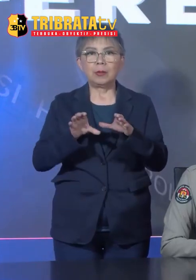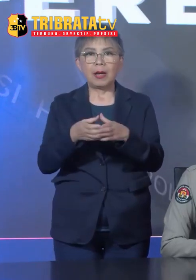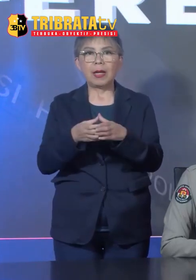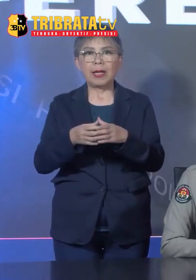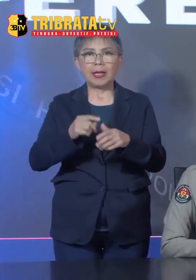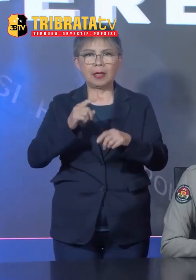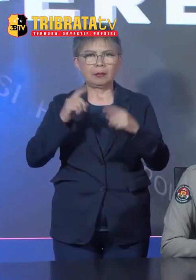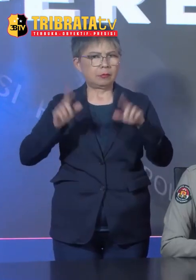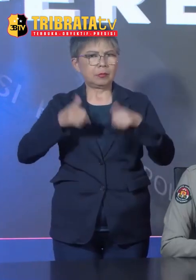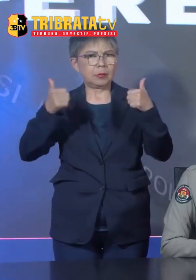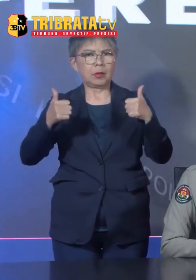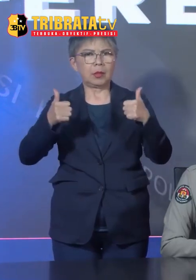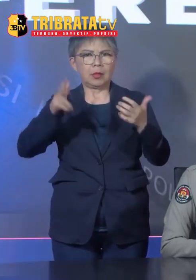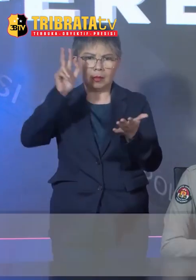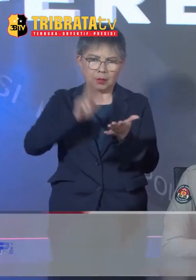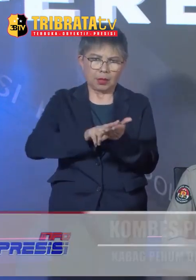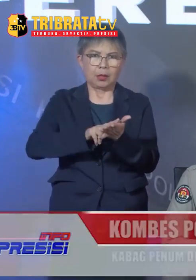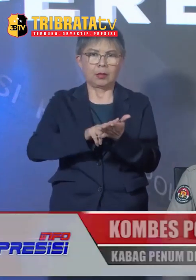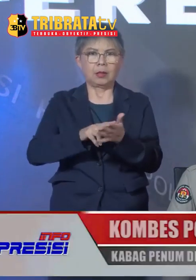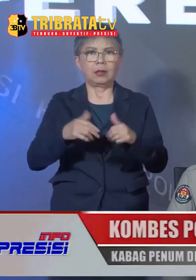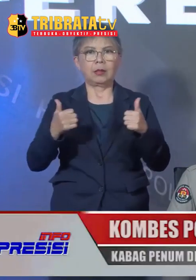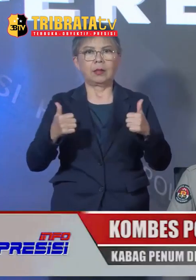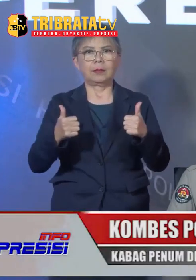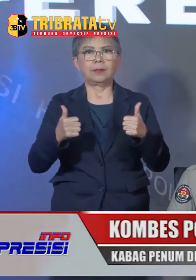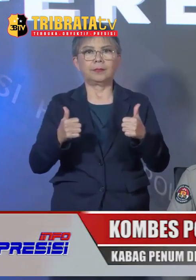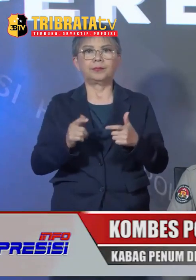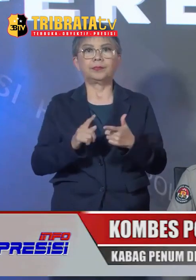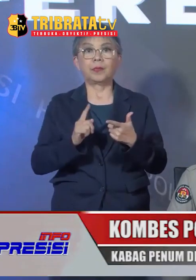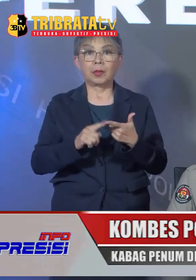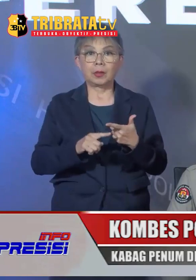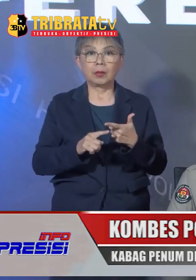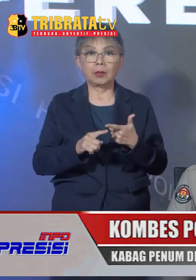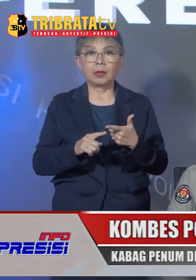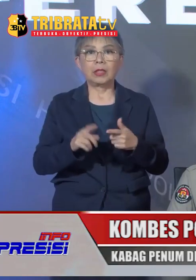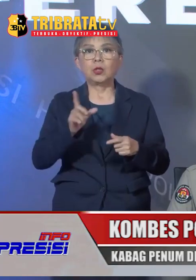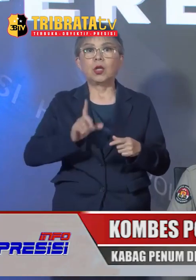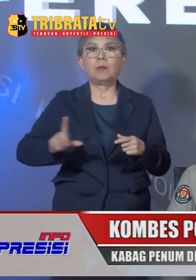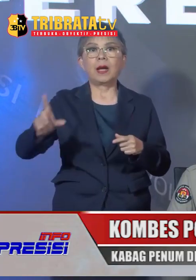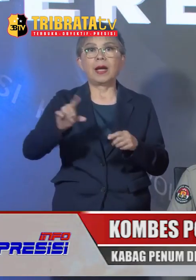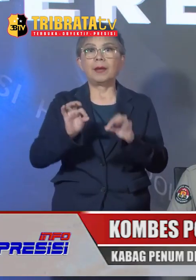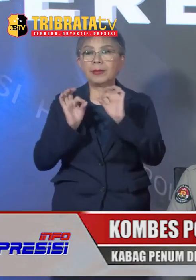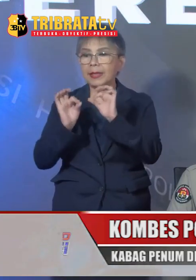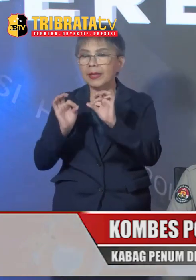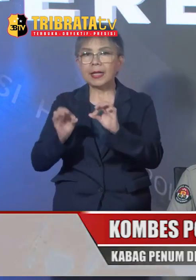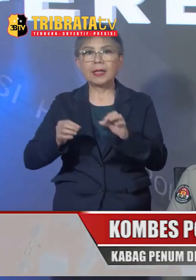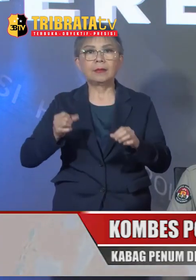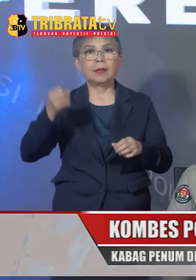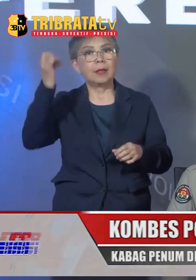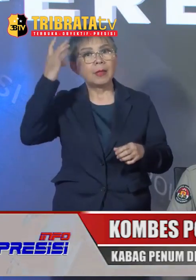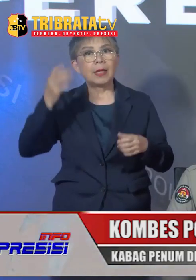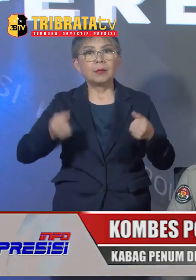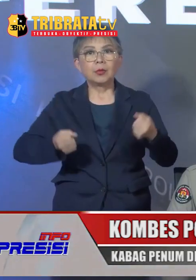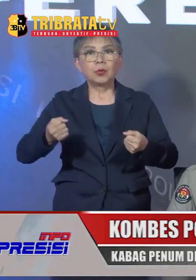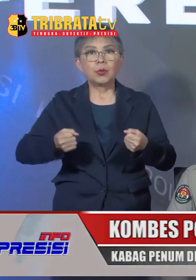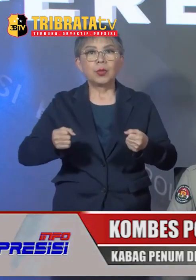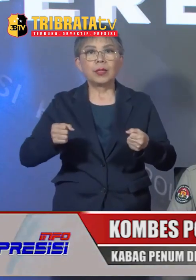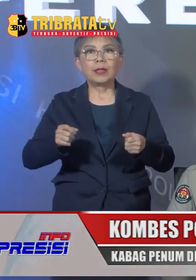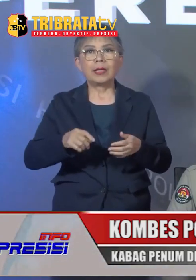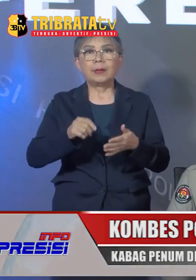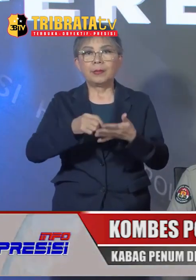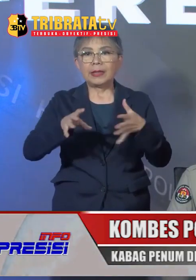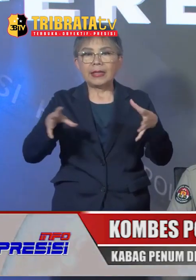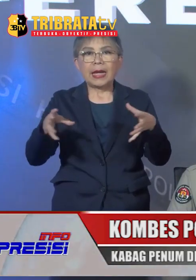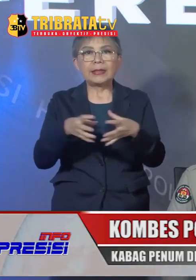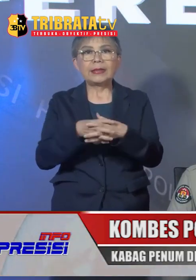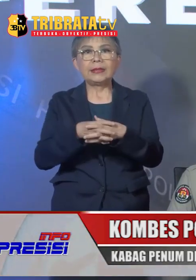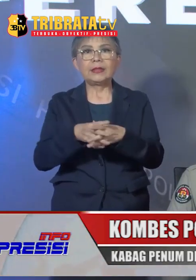lembaga yang telah terakreditasi Adapun suatu lembaga pendidikan dan pelatihan mengemudi